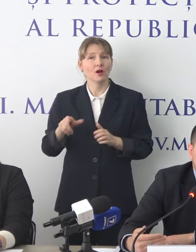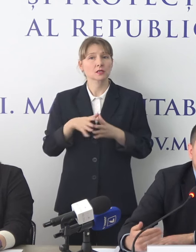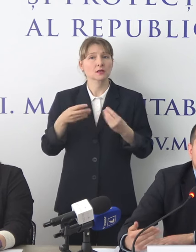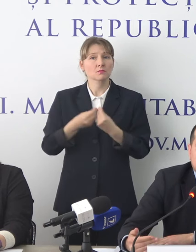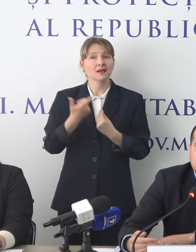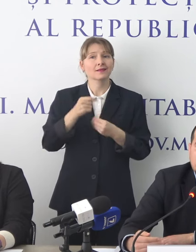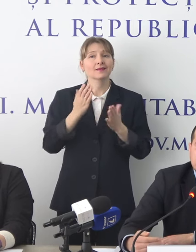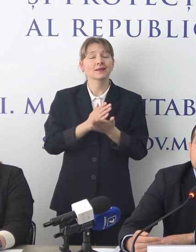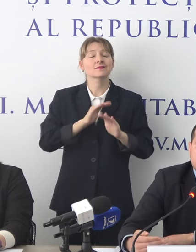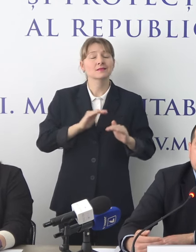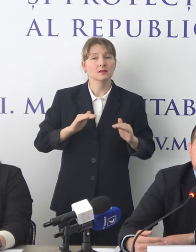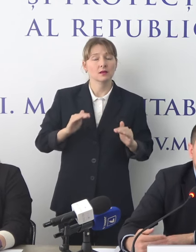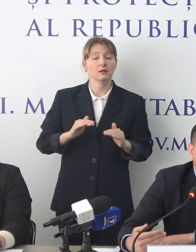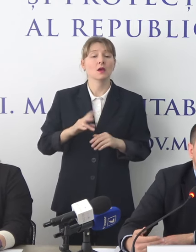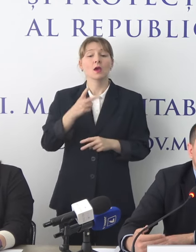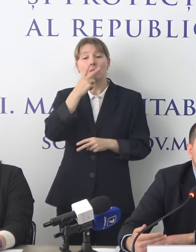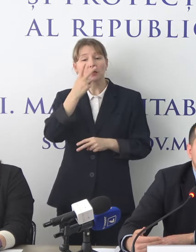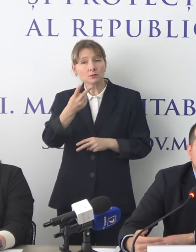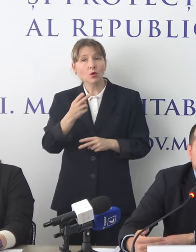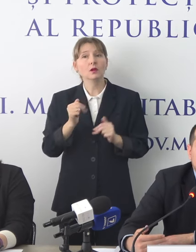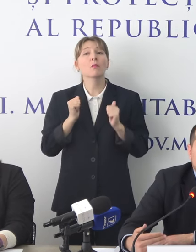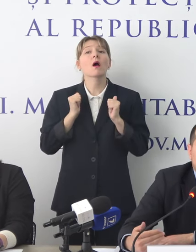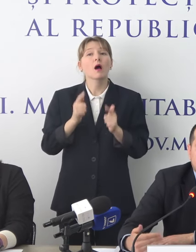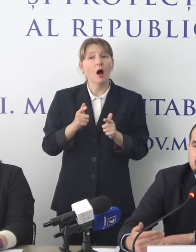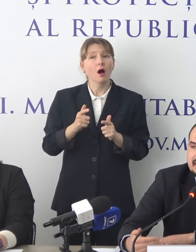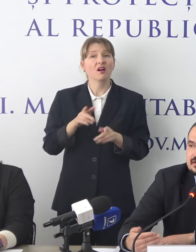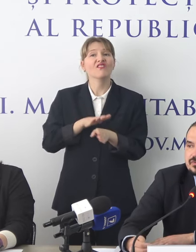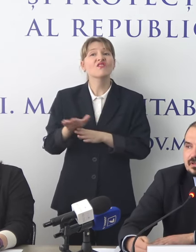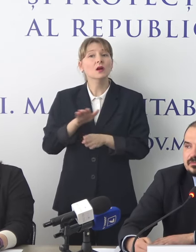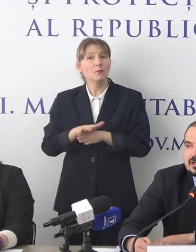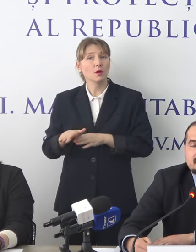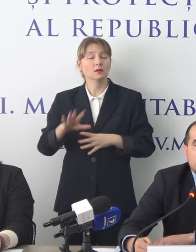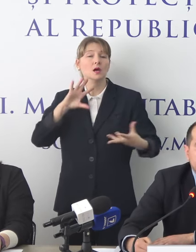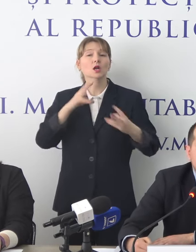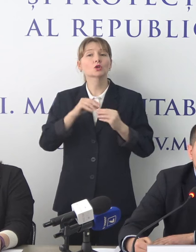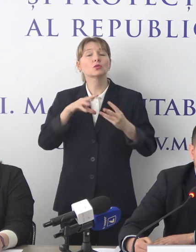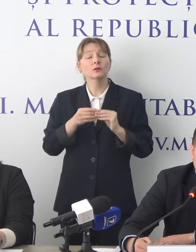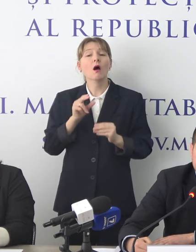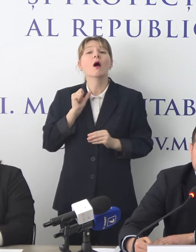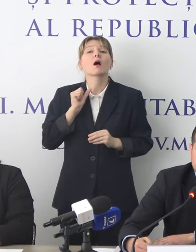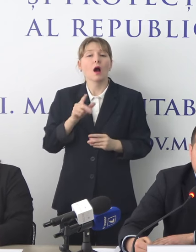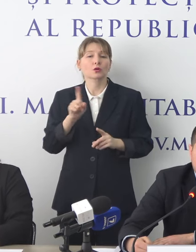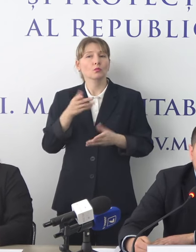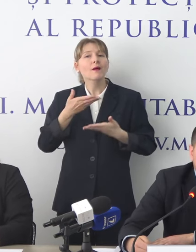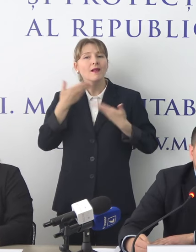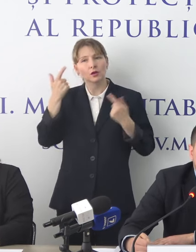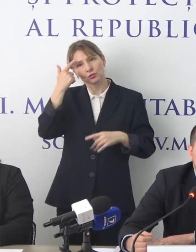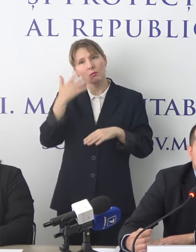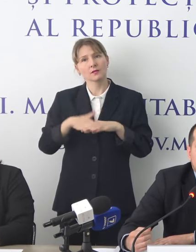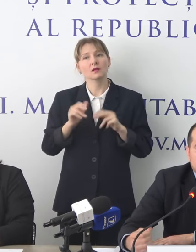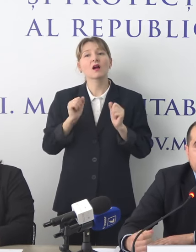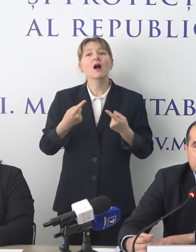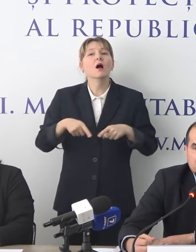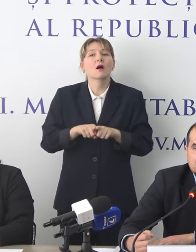să măsurăm care este progresul pe care noi îl realizăm pentru ca să ajutăm acel copil și acea familie.